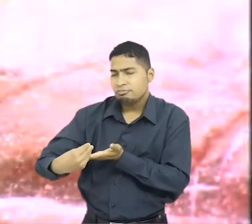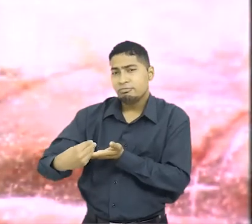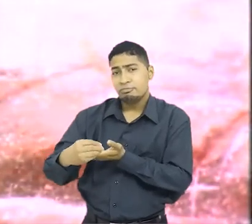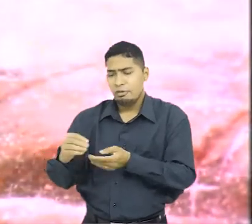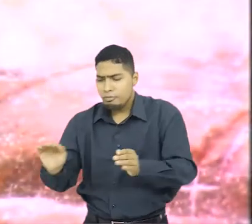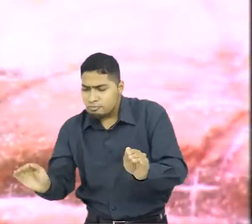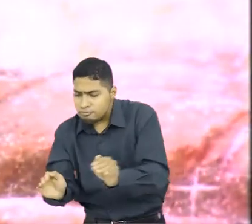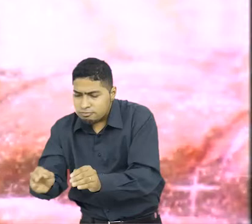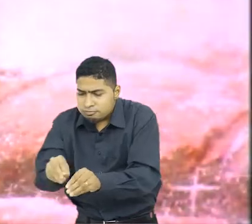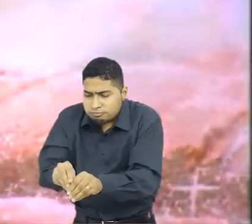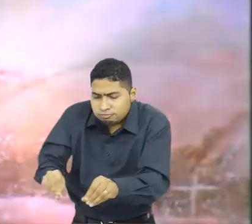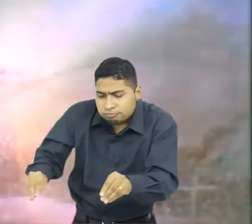do pó da terra.